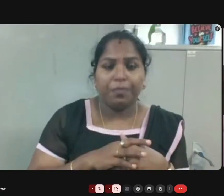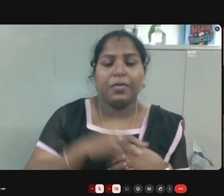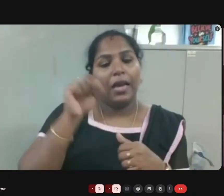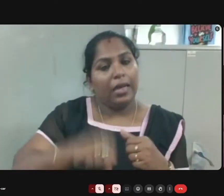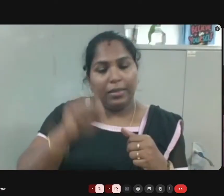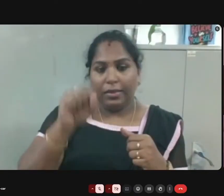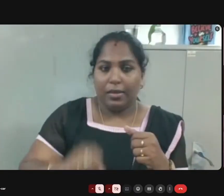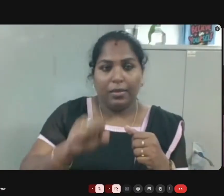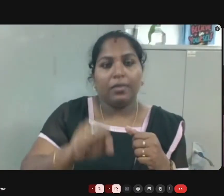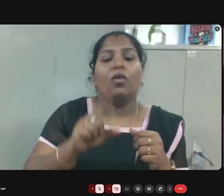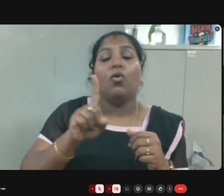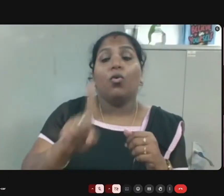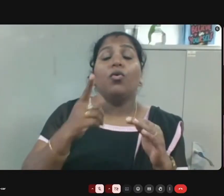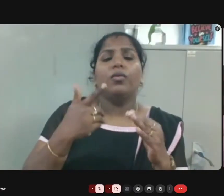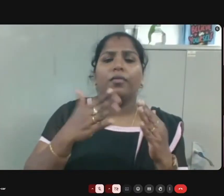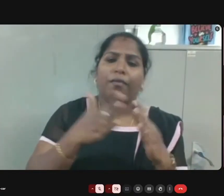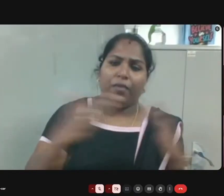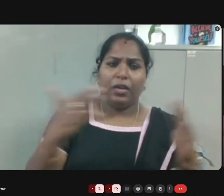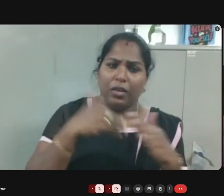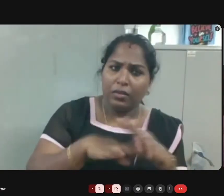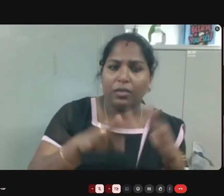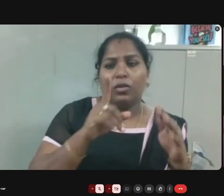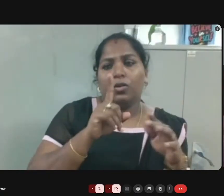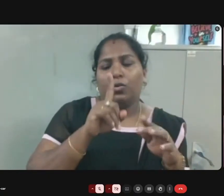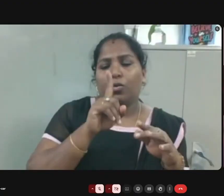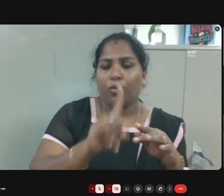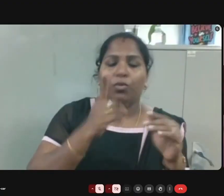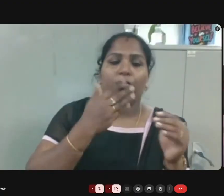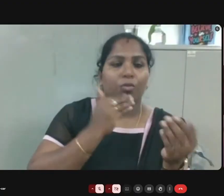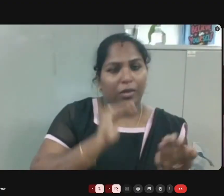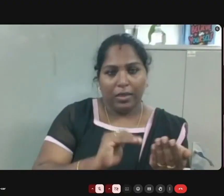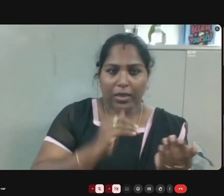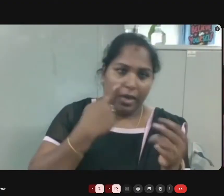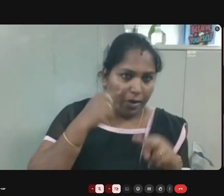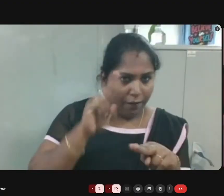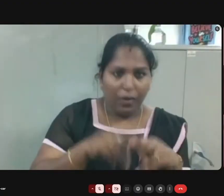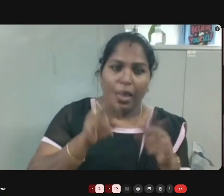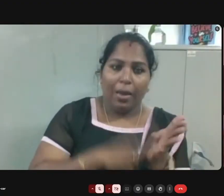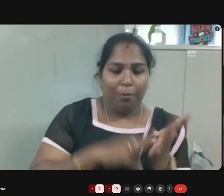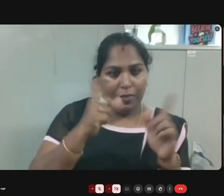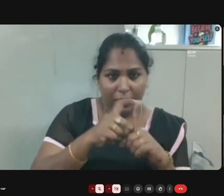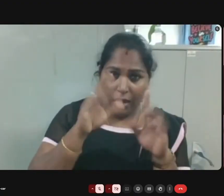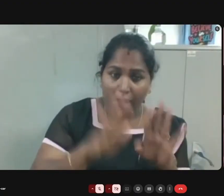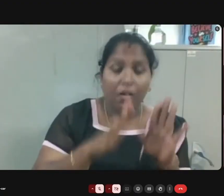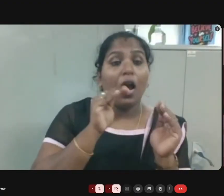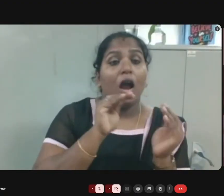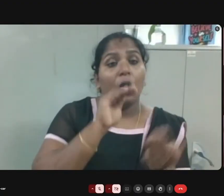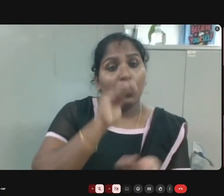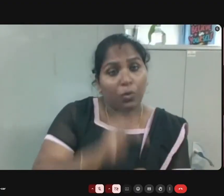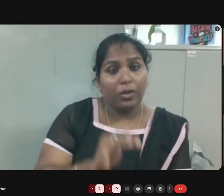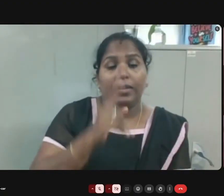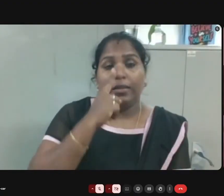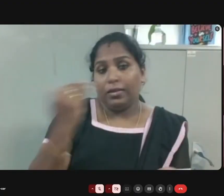തീർച്ചയായിട്ടും നമുക്കിപ്പോ ഒരു വീട്ടില് ഒരു ഡ്യൂഷീൻ മസ്കുലർ ഡിസ്ട്രോഫിയുള്ള കുട്ടി ഉണ്ടെങ്കിൽ തീർച്ചയായിട്ടും അത് ആ കുട്ടിയുടെ സഹോദരിമാര് തീർച്ചയായിട്ടും